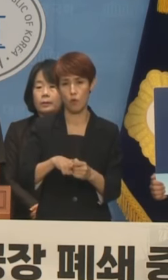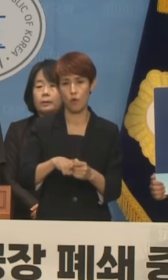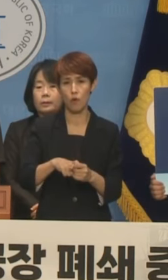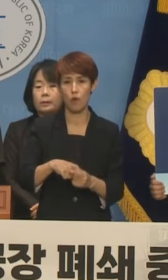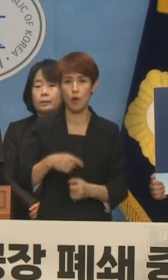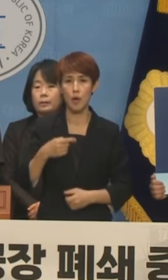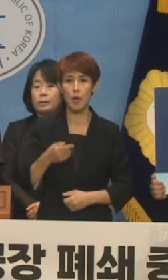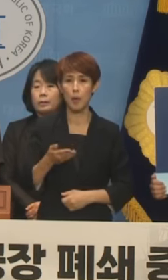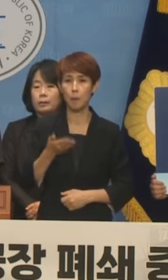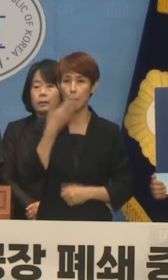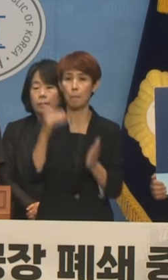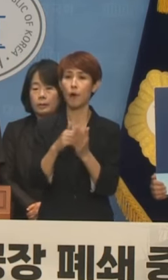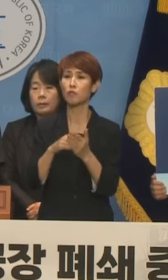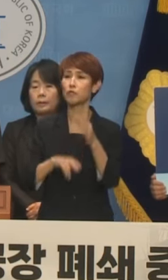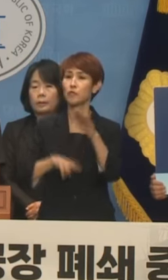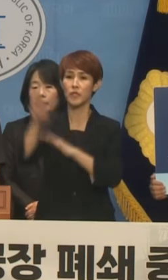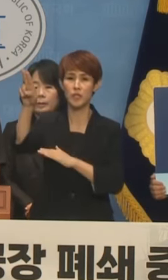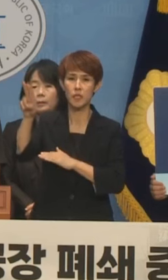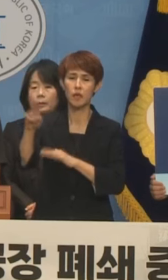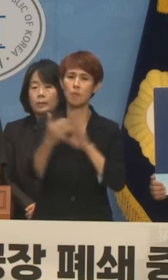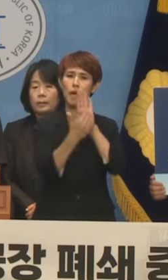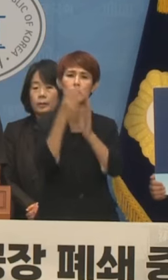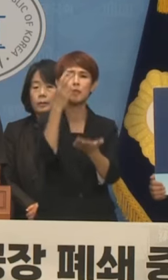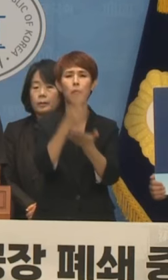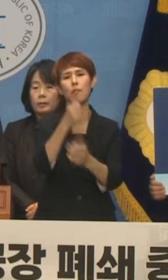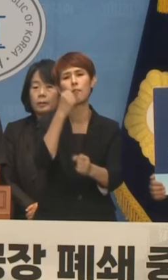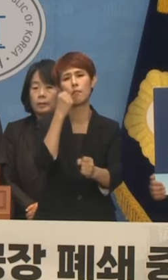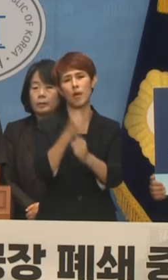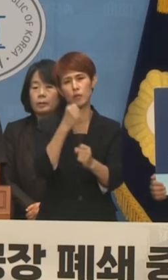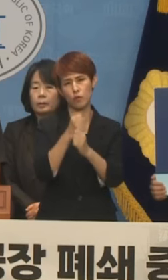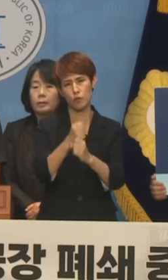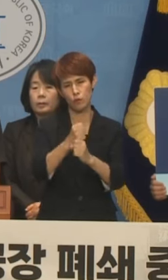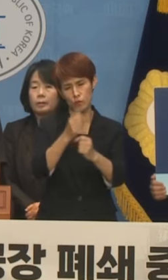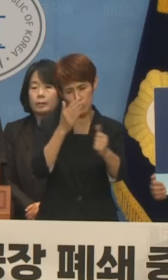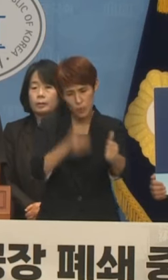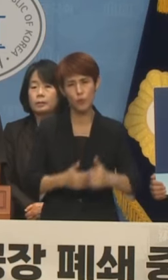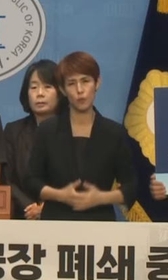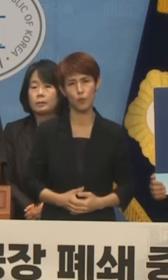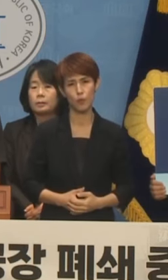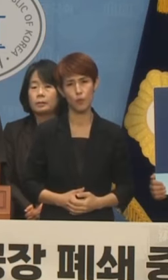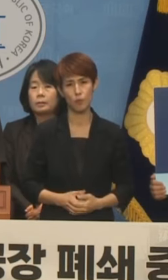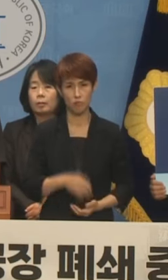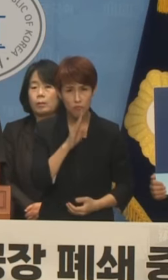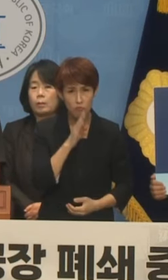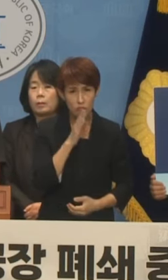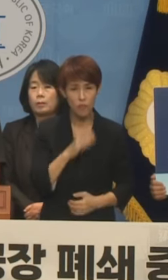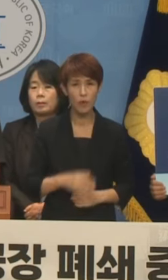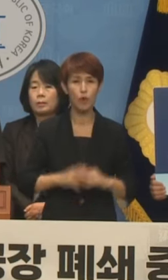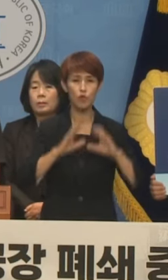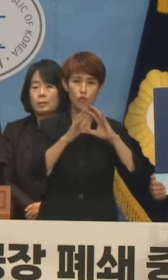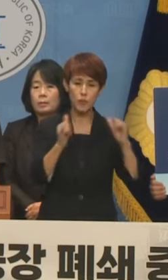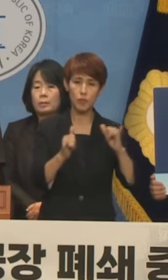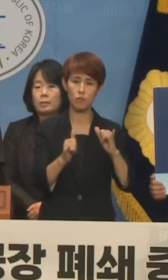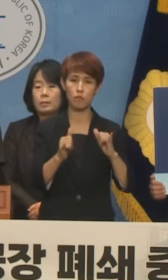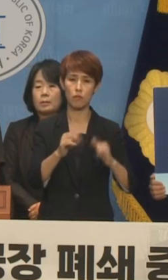먹튀 방지법도 함께 만들어 주셔야 하지 않겠습니까? 국민 손에 의해